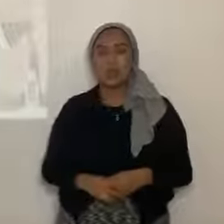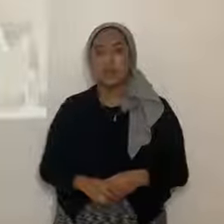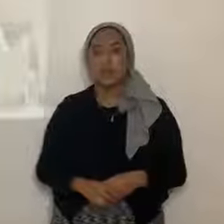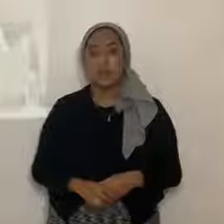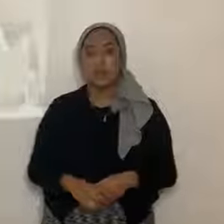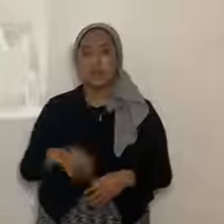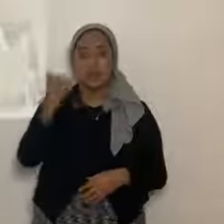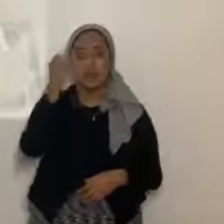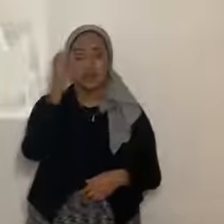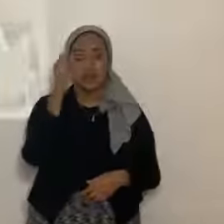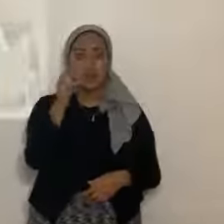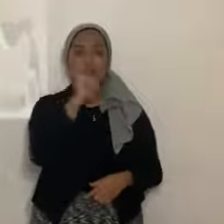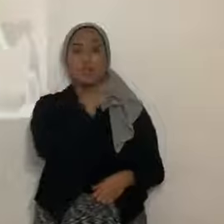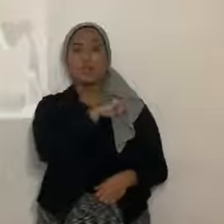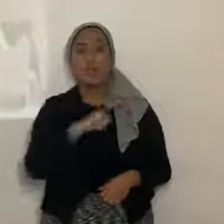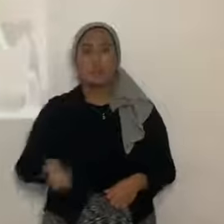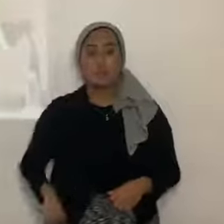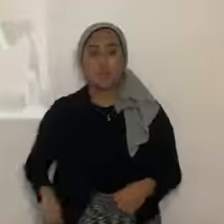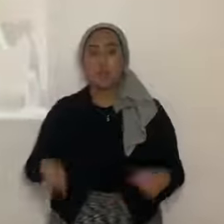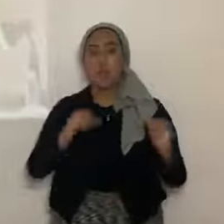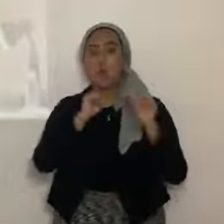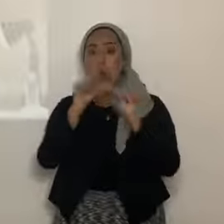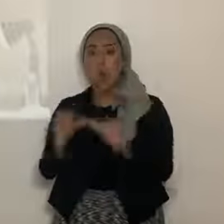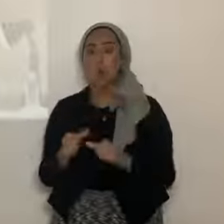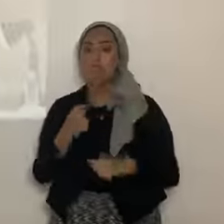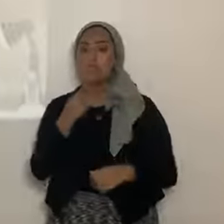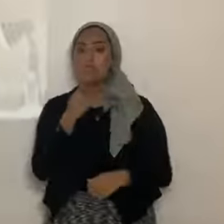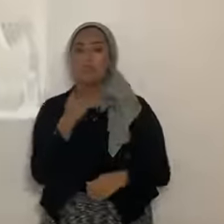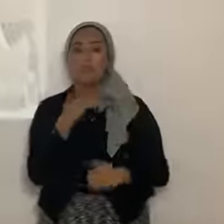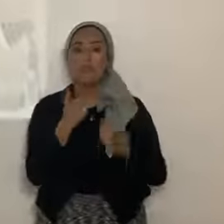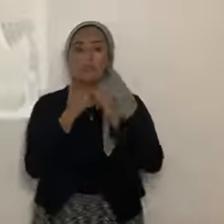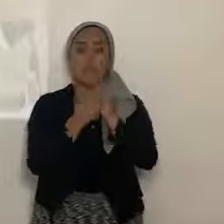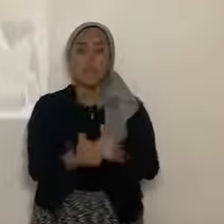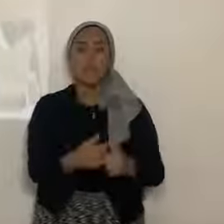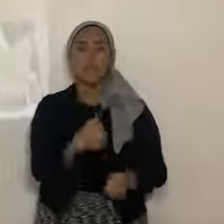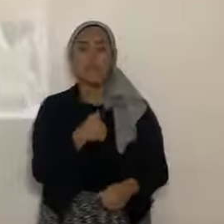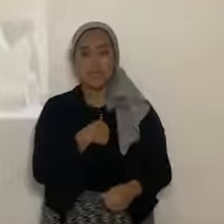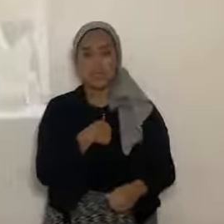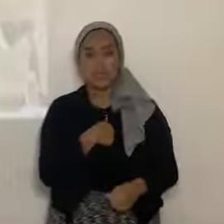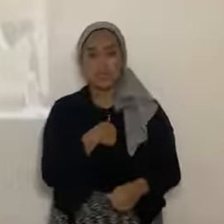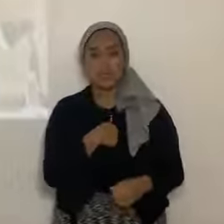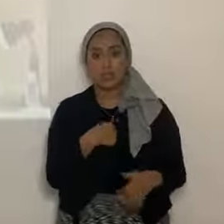Yahshua HaMashiach siempre decía, sígueme. ¿Acaso lo siguieron?